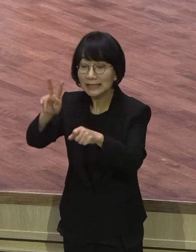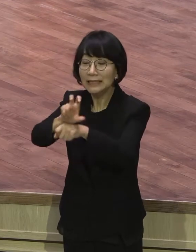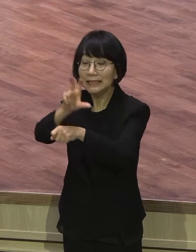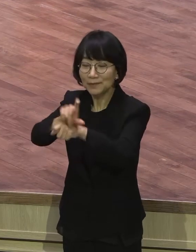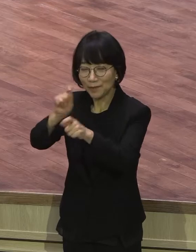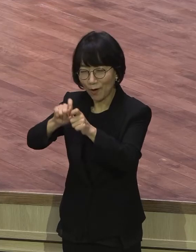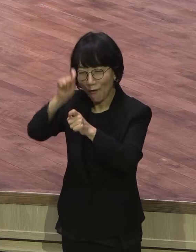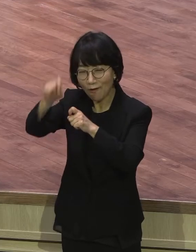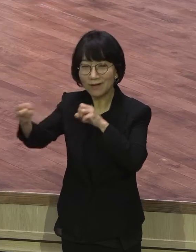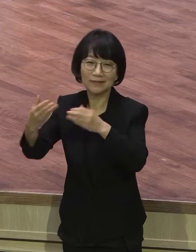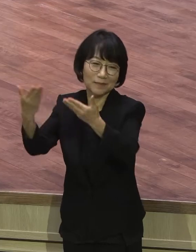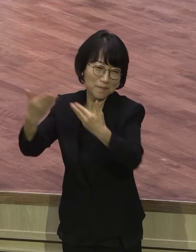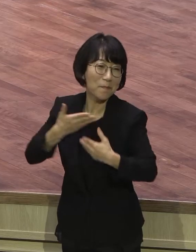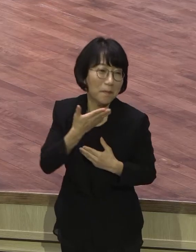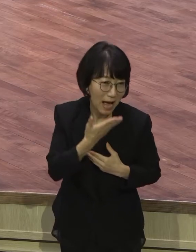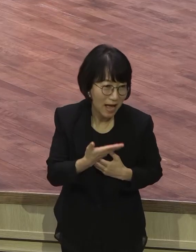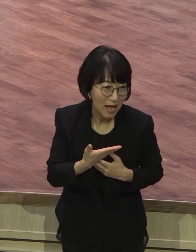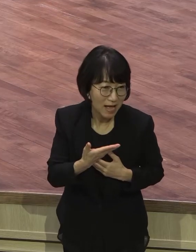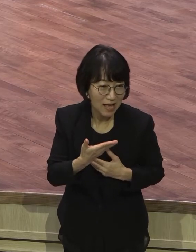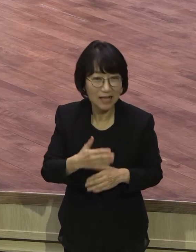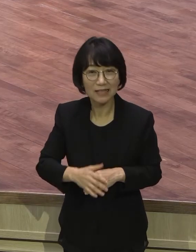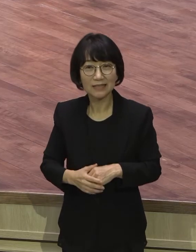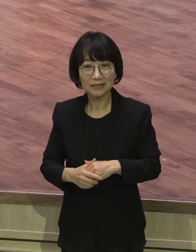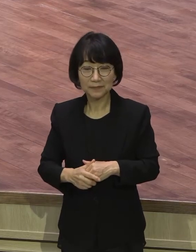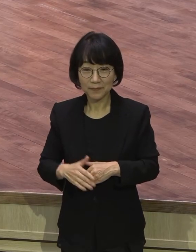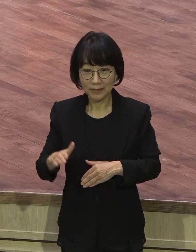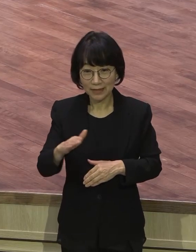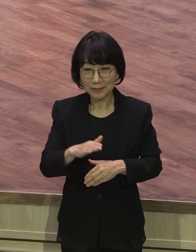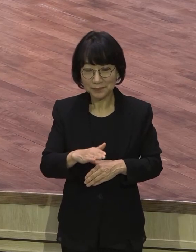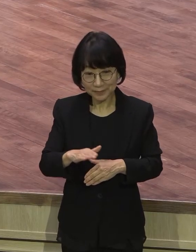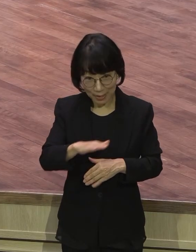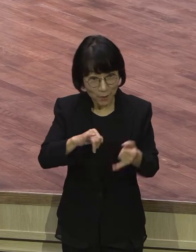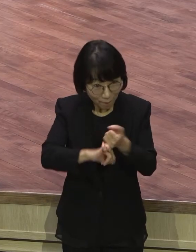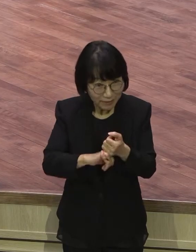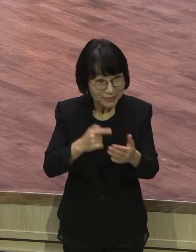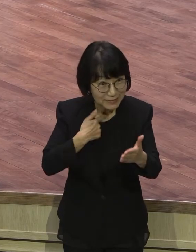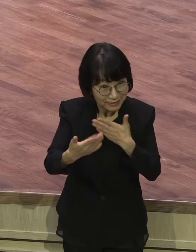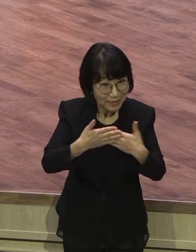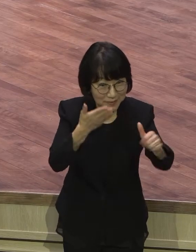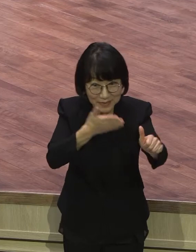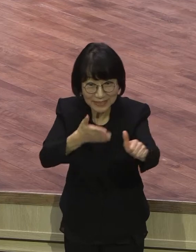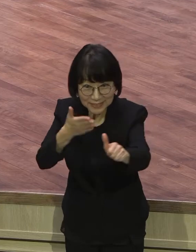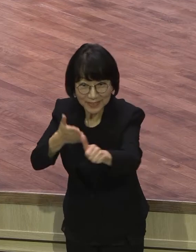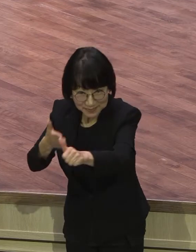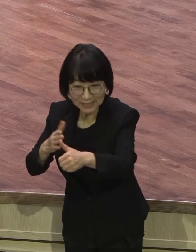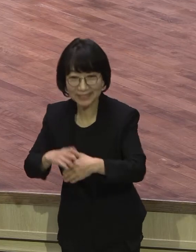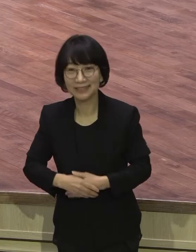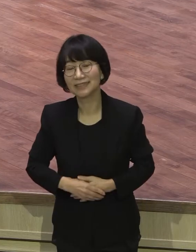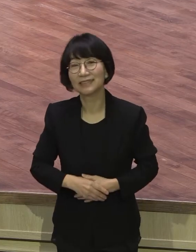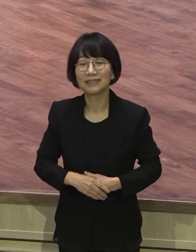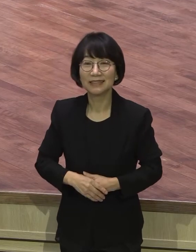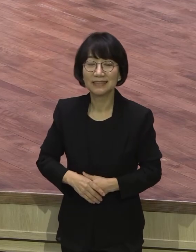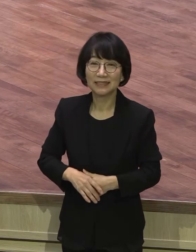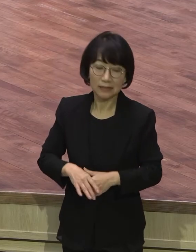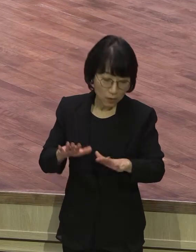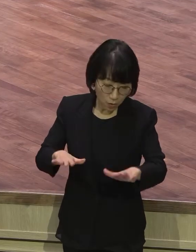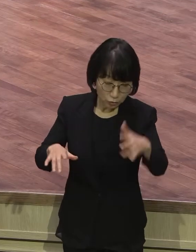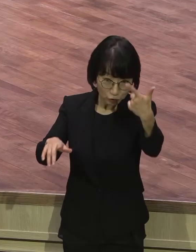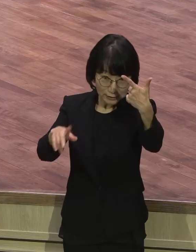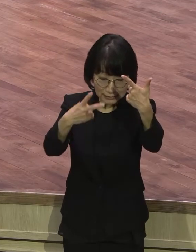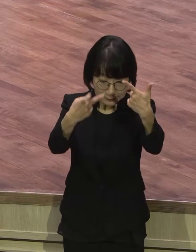들어가기를 바라는 하나님의 뜻이 속에 되어 있어요. 이거를 체험하시는 우리 영계 성도들 다 되시기를 바랍니다. 자,